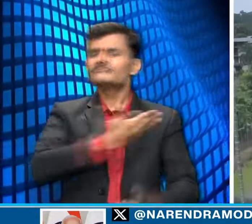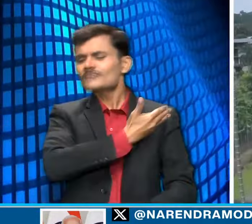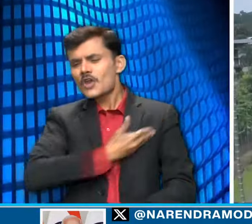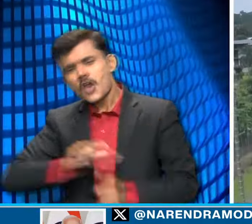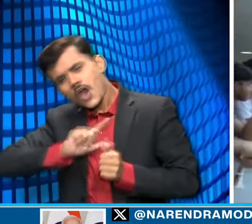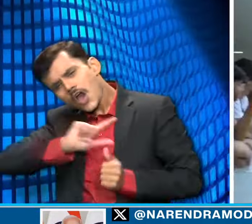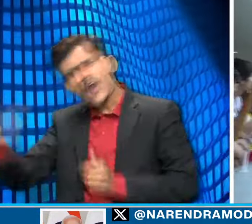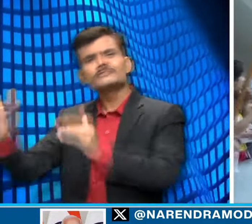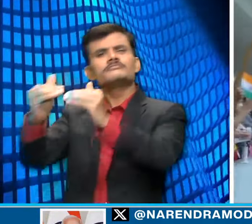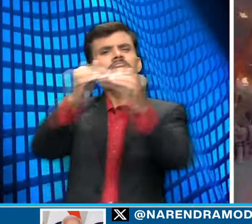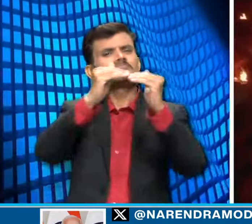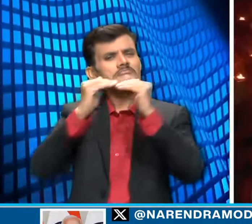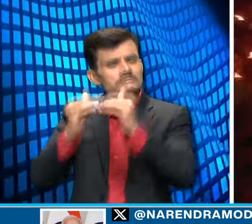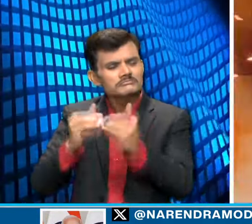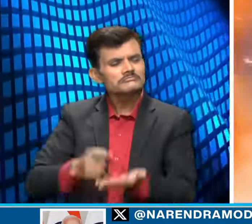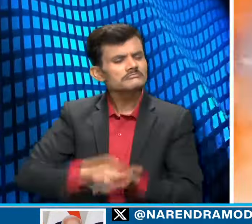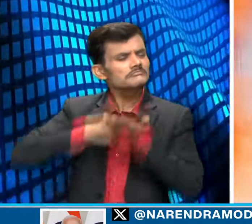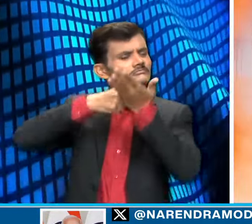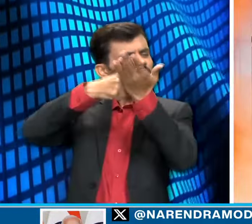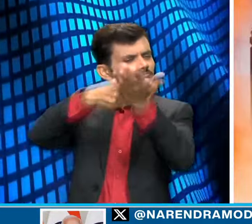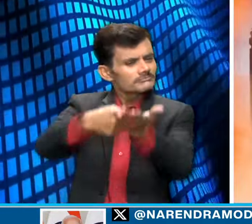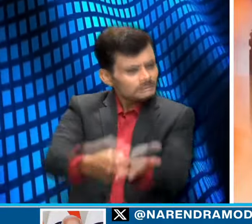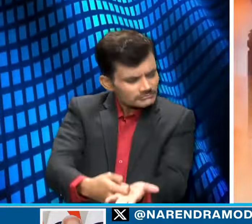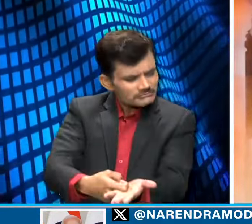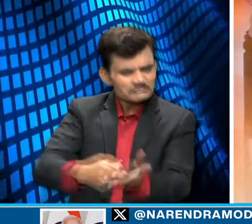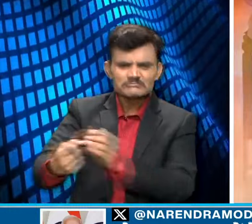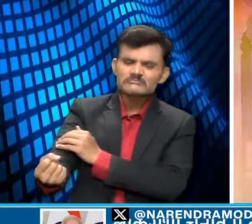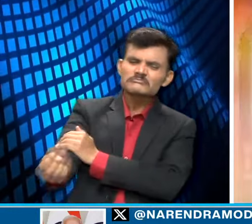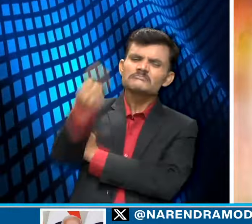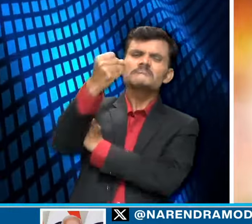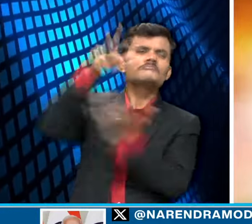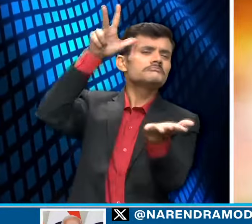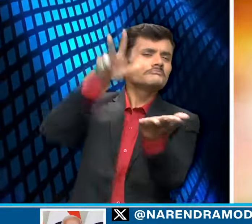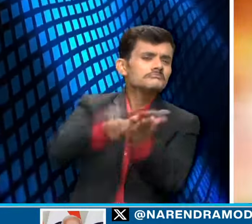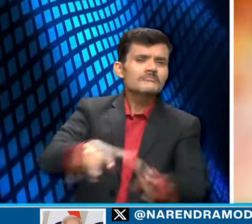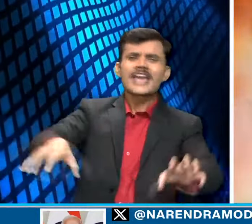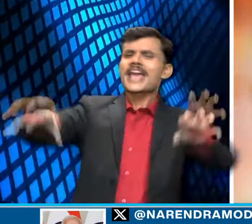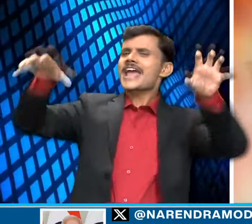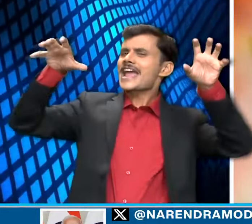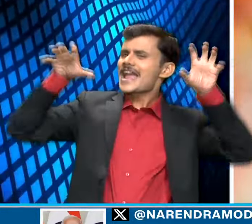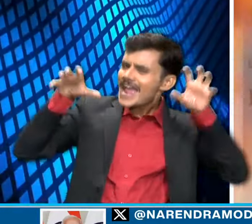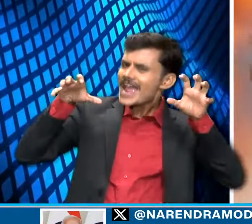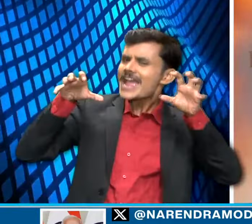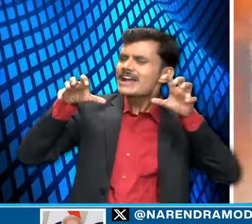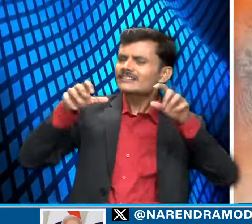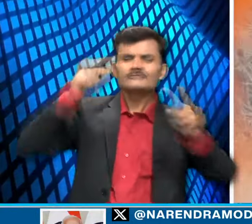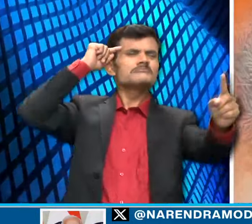سرب بھارت کے سر میں گان کا